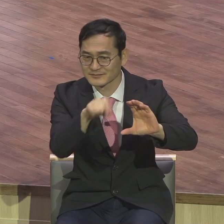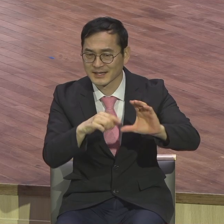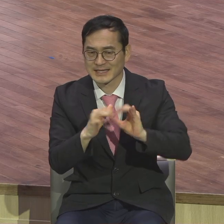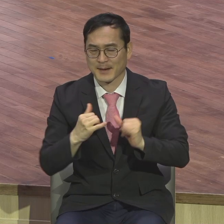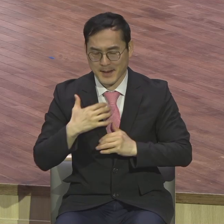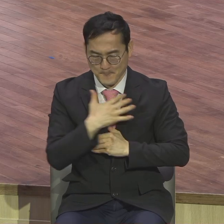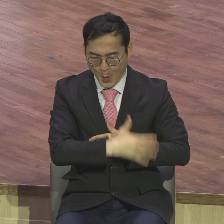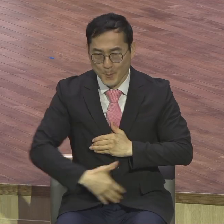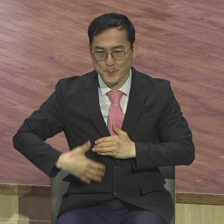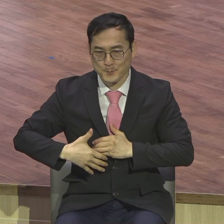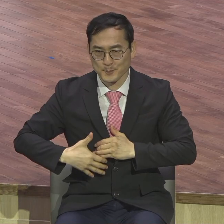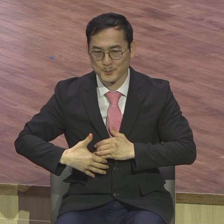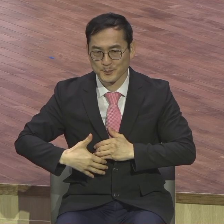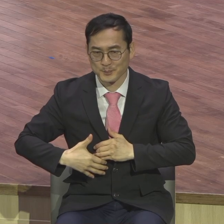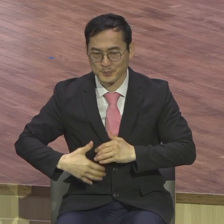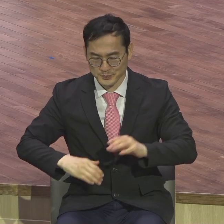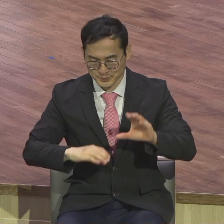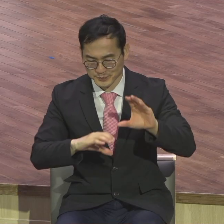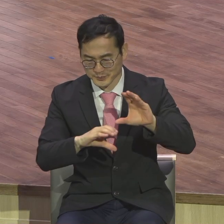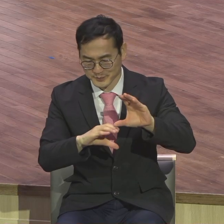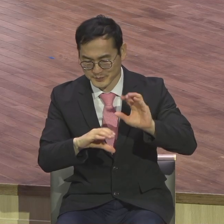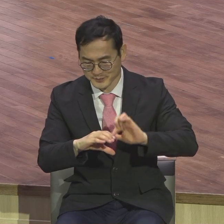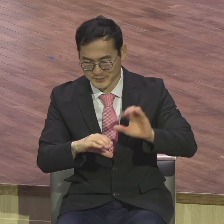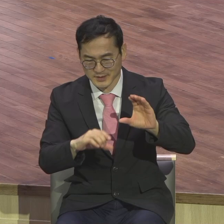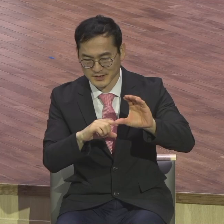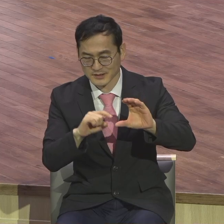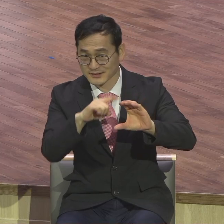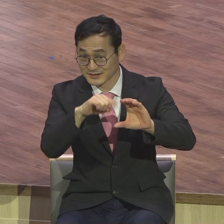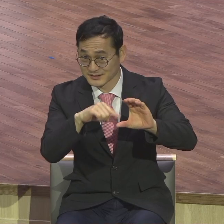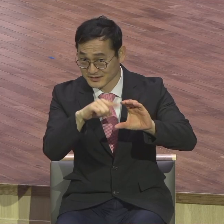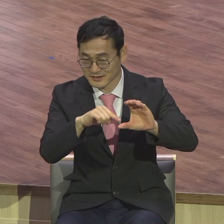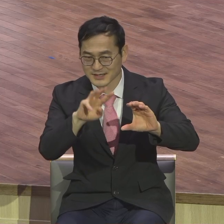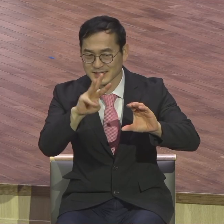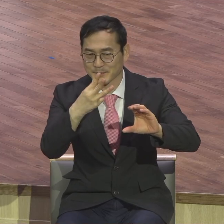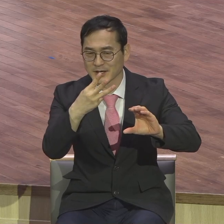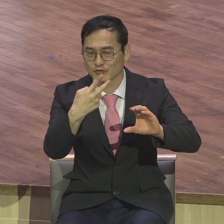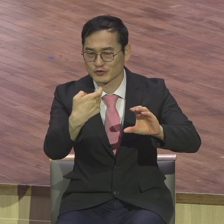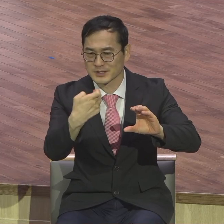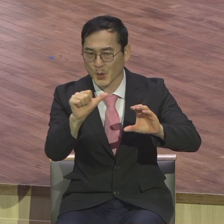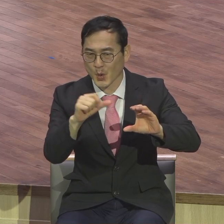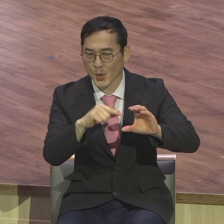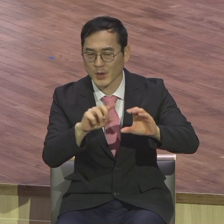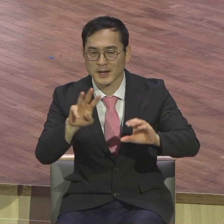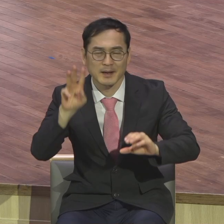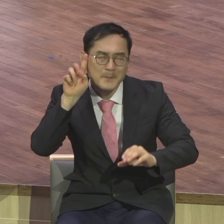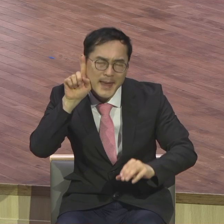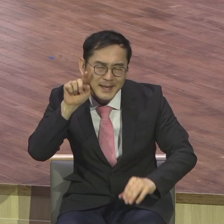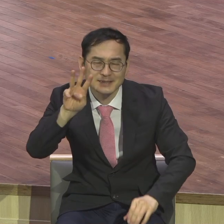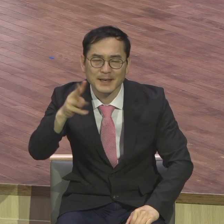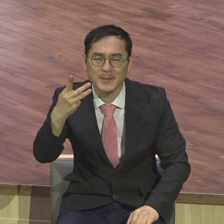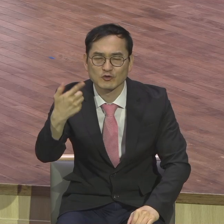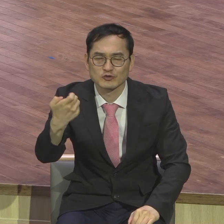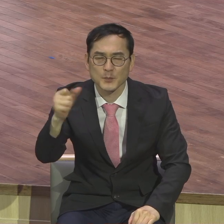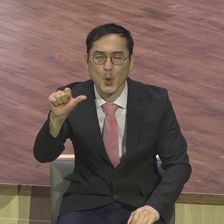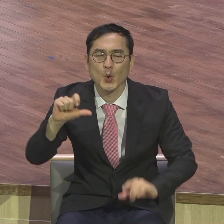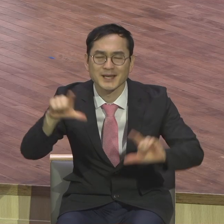365 이것은 365일 1년의 수를 그렇게 의미합니다. 그런데